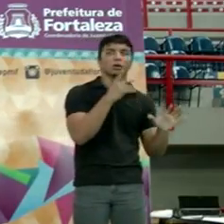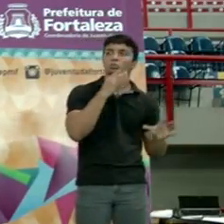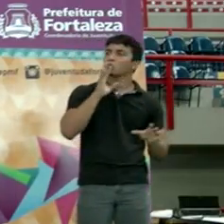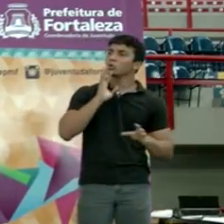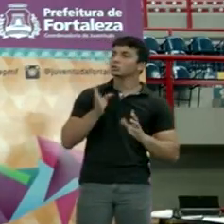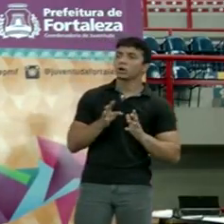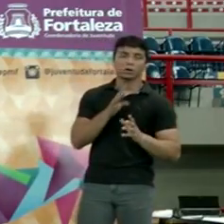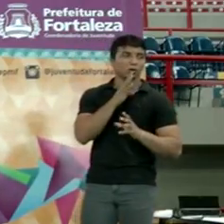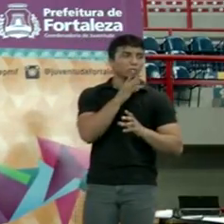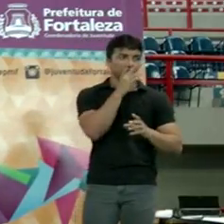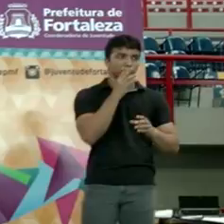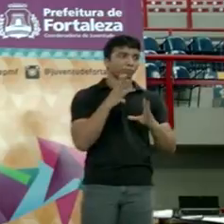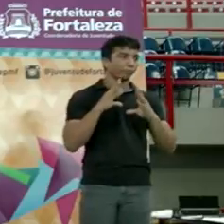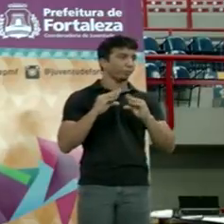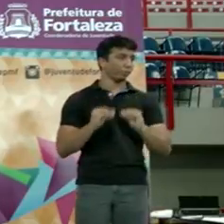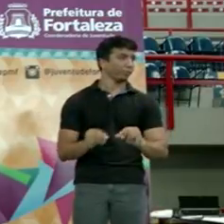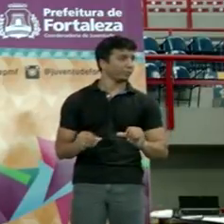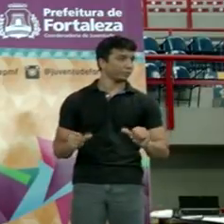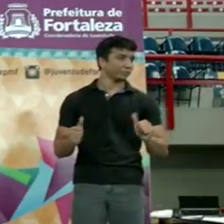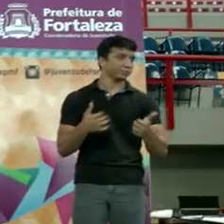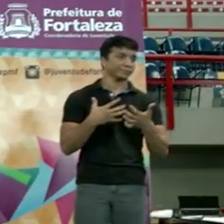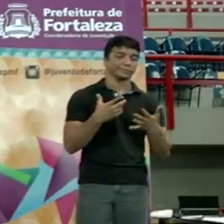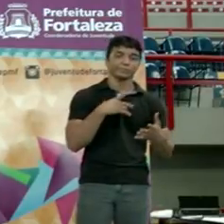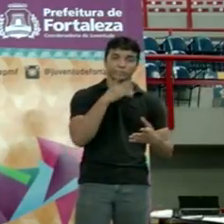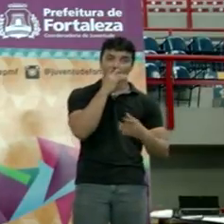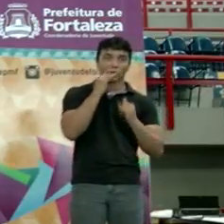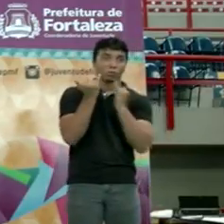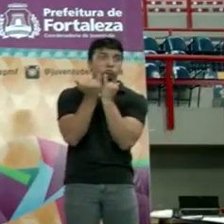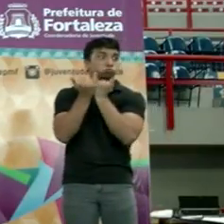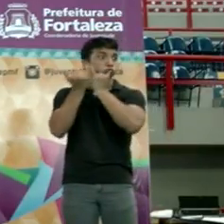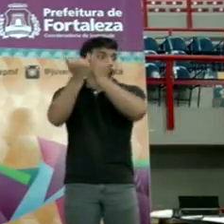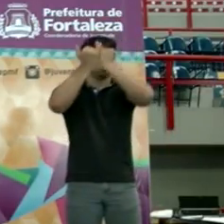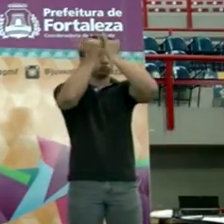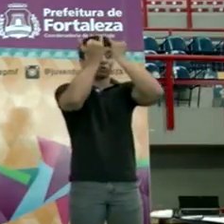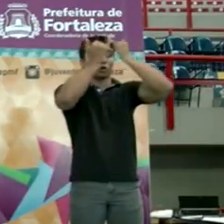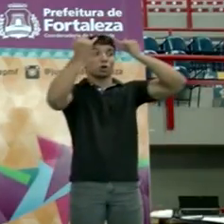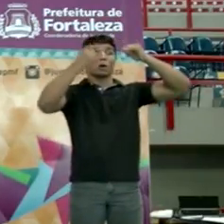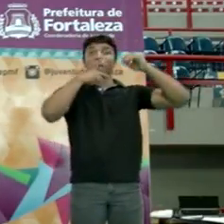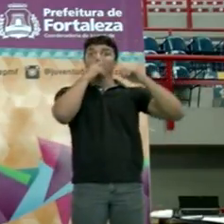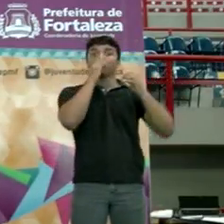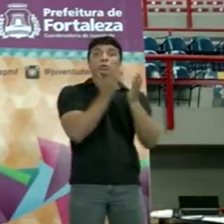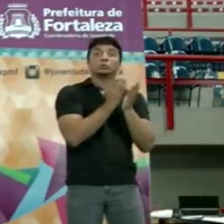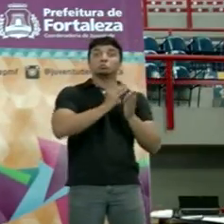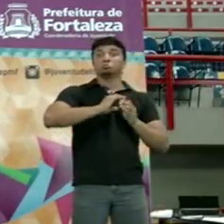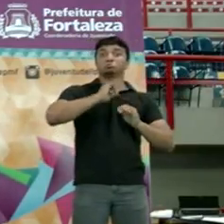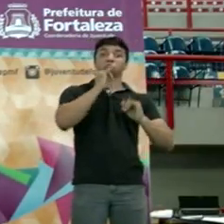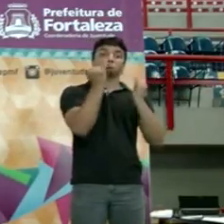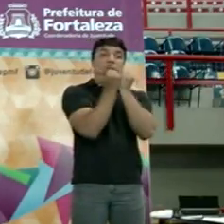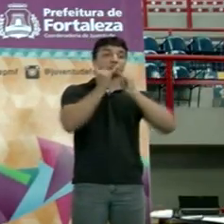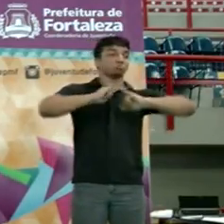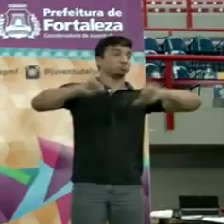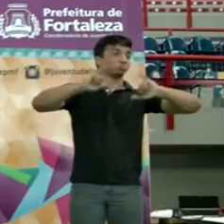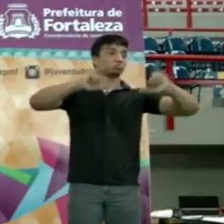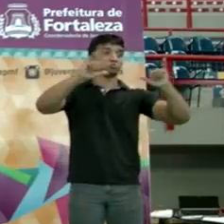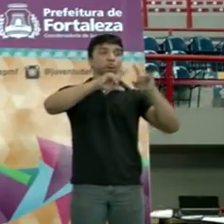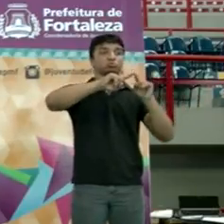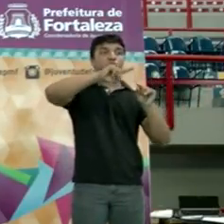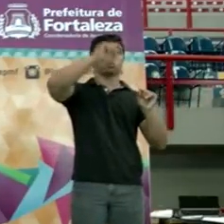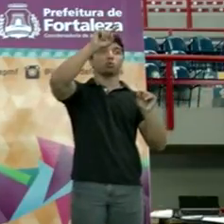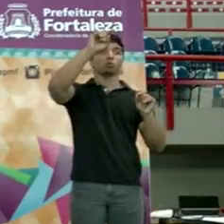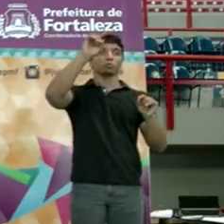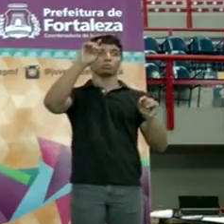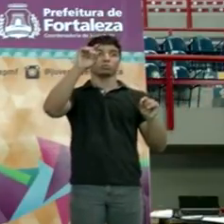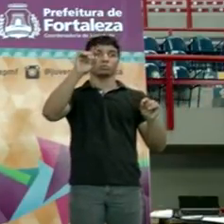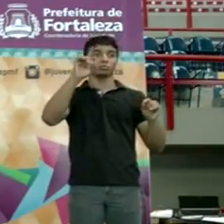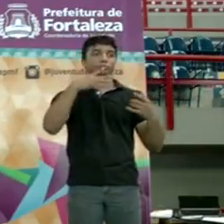estragou. Não é mais engraçado, não. A fofoca começa bombando, ela chega numa rapidez máxima, depois a